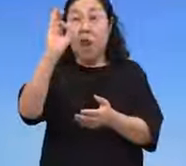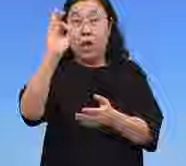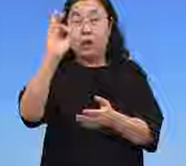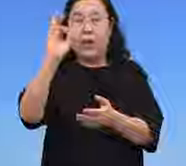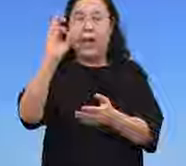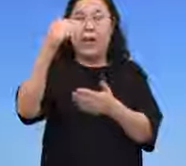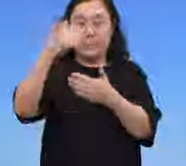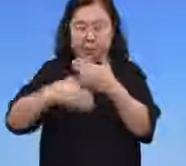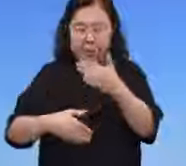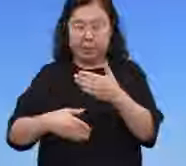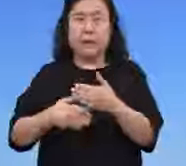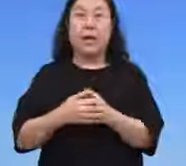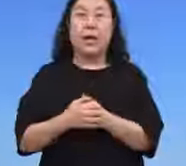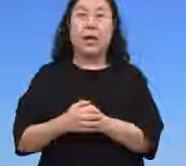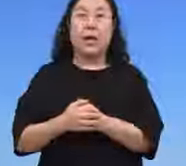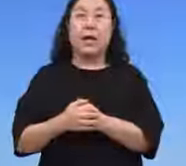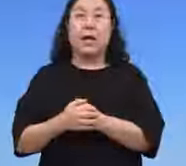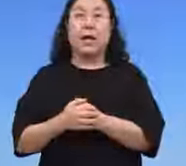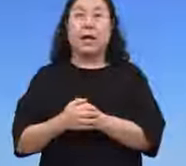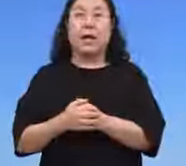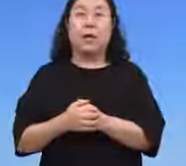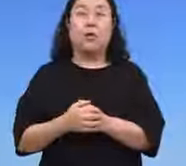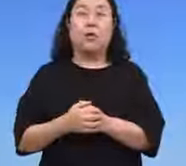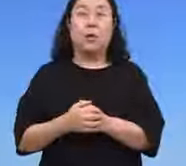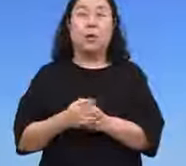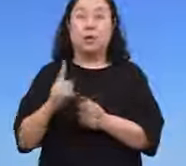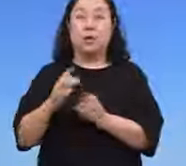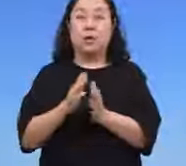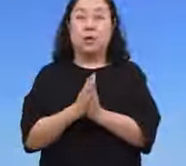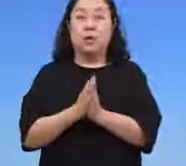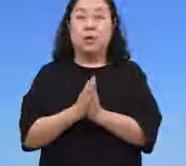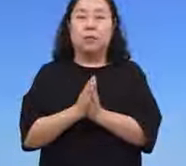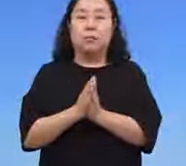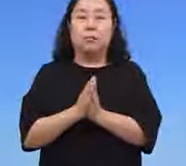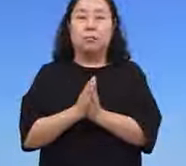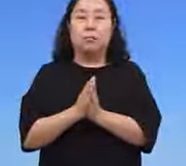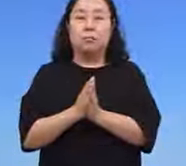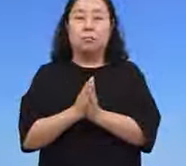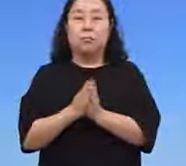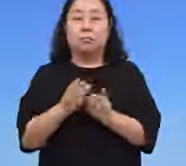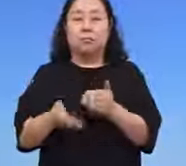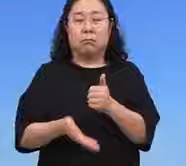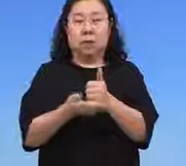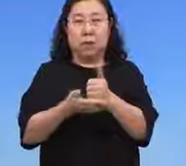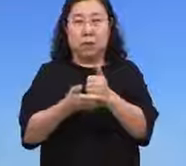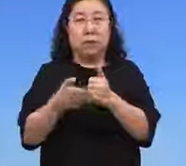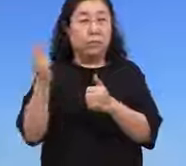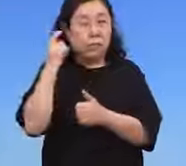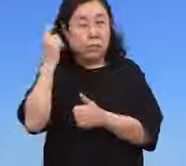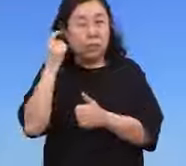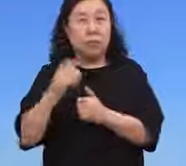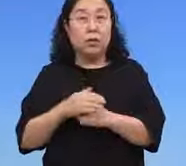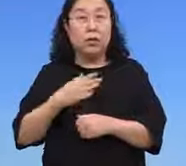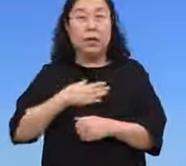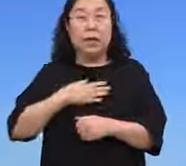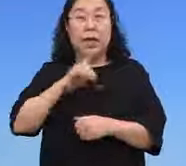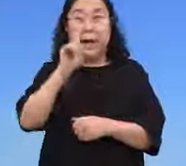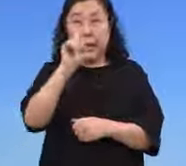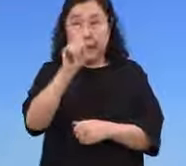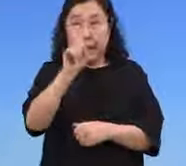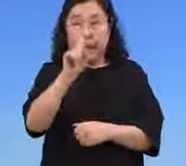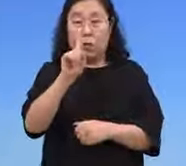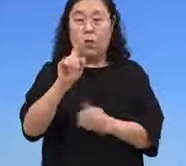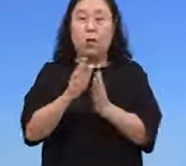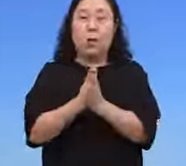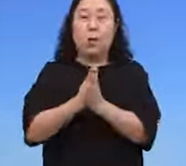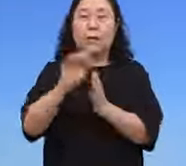10문화를 남겼습니다, 이렇게 결산 보고를 해서 칭찬을 받았고요. 두 번째 종은 저는 받은 한